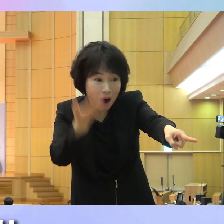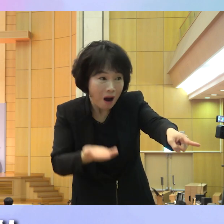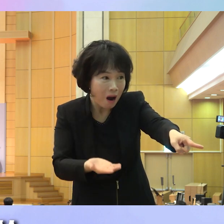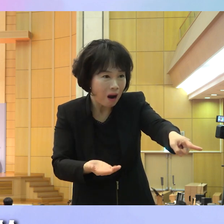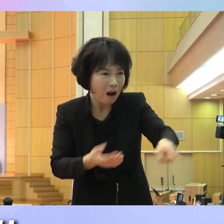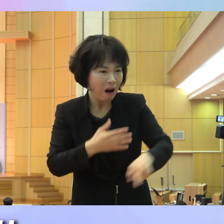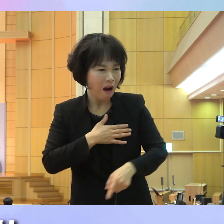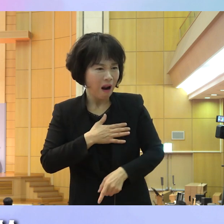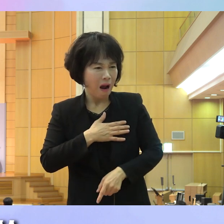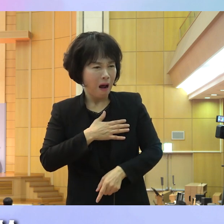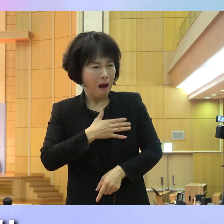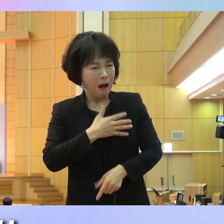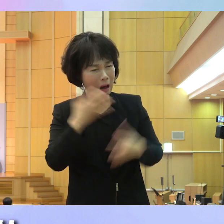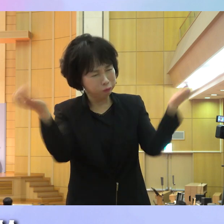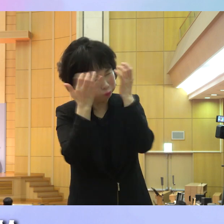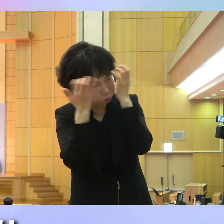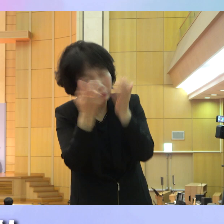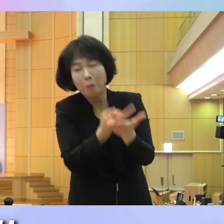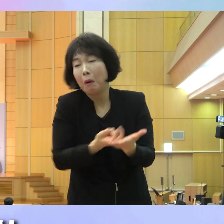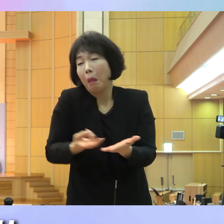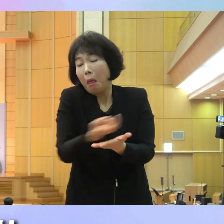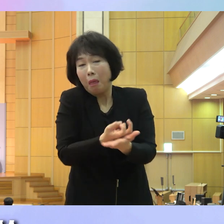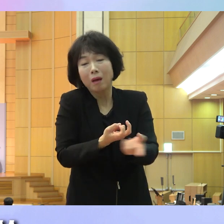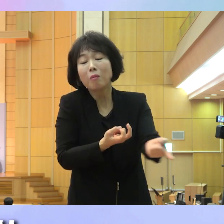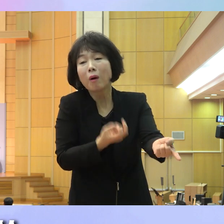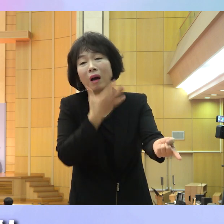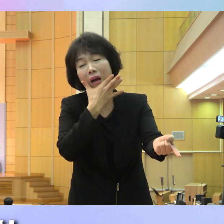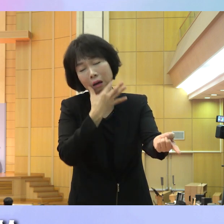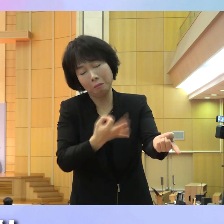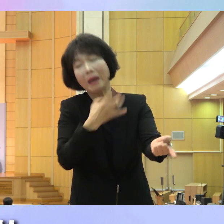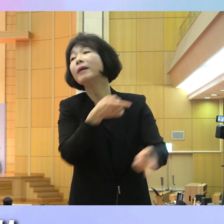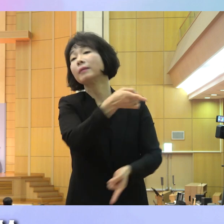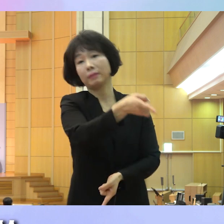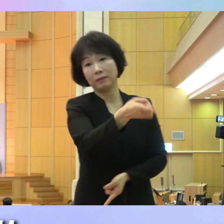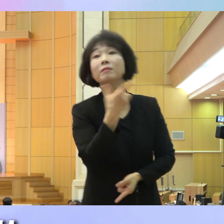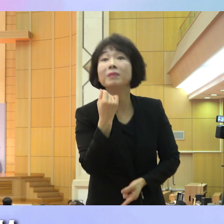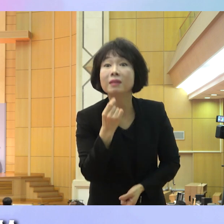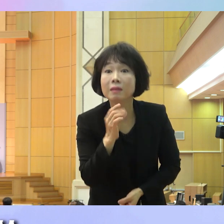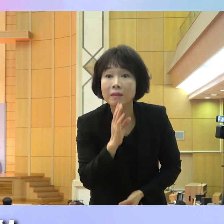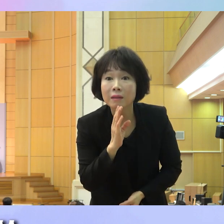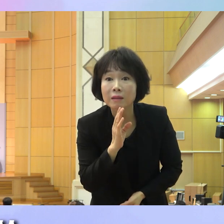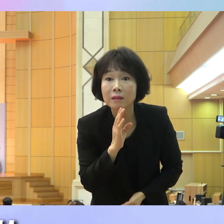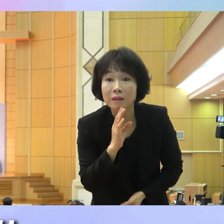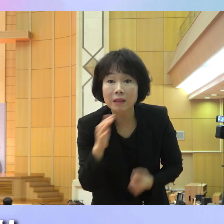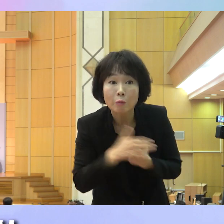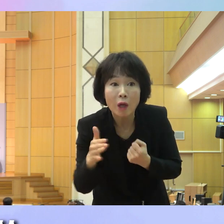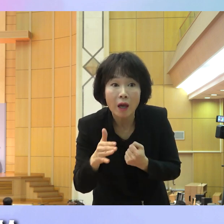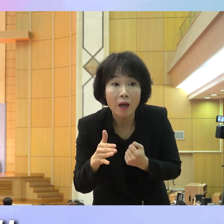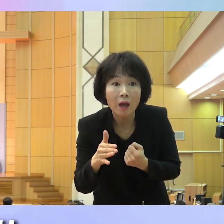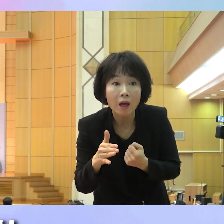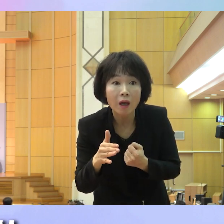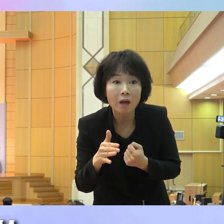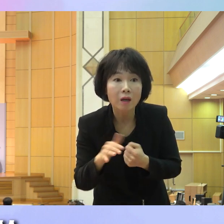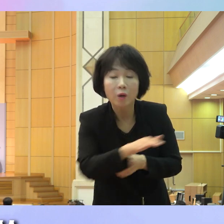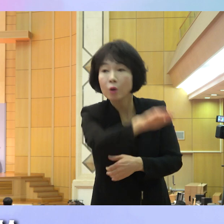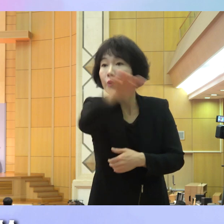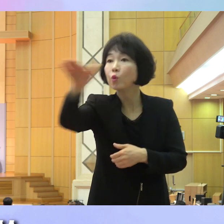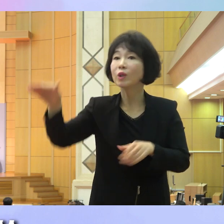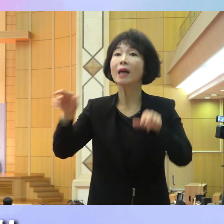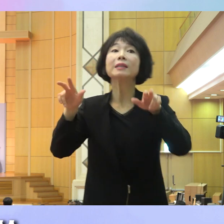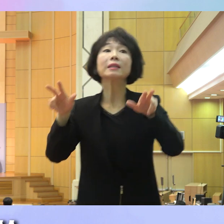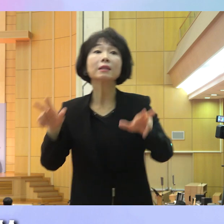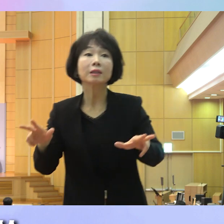붙어가지고 고생하는 걸 과연 살았다고 하겠냐, 그런 얘기예요. 그러니까 우리가